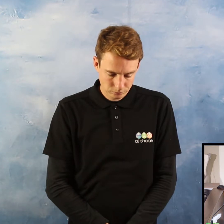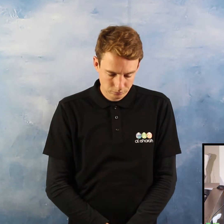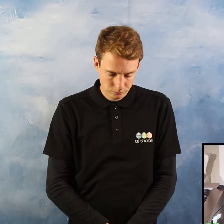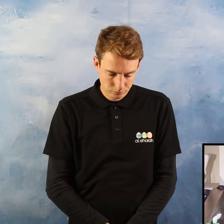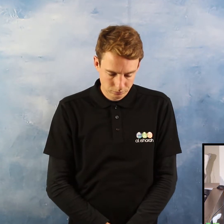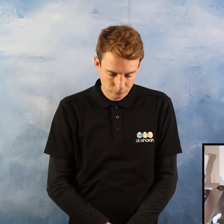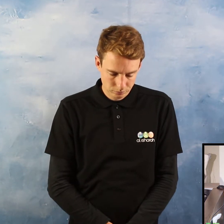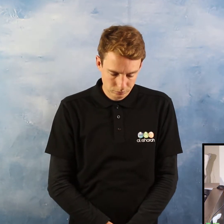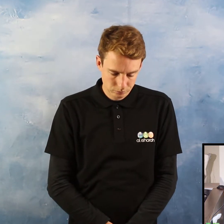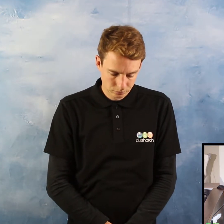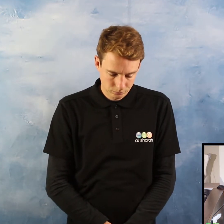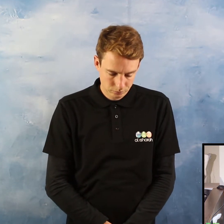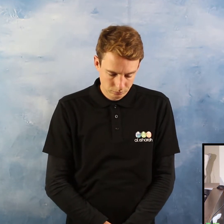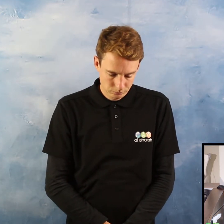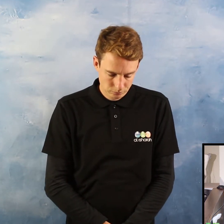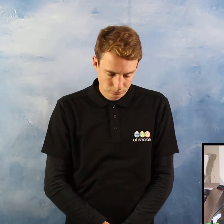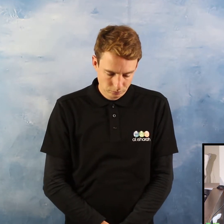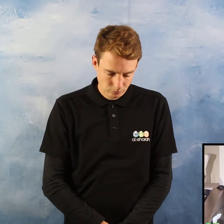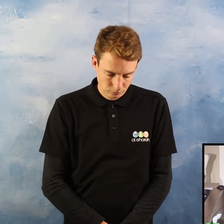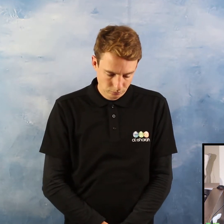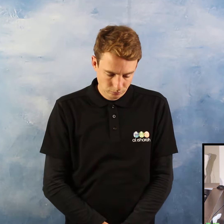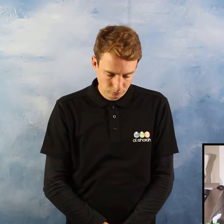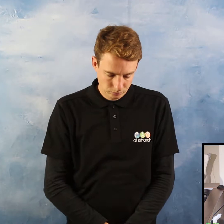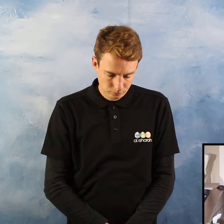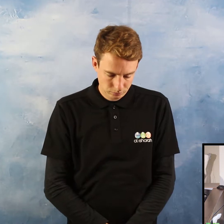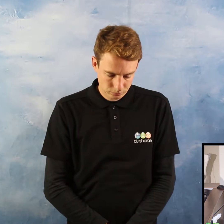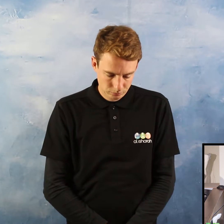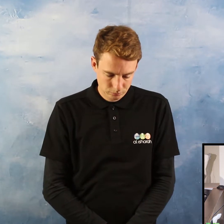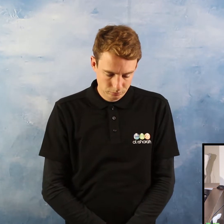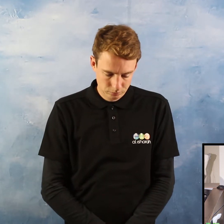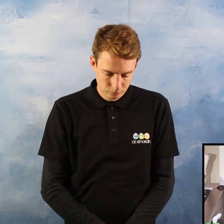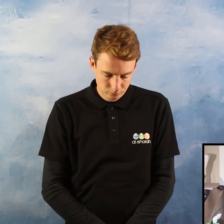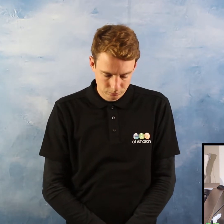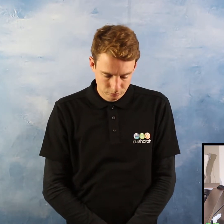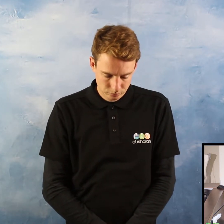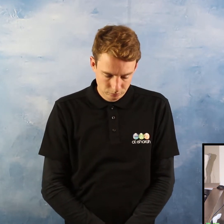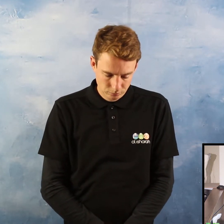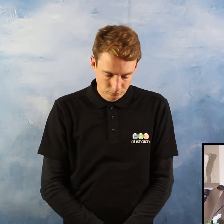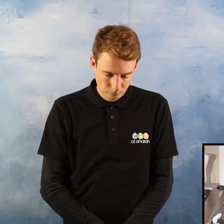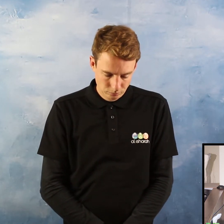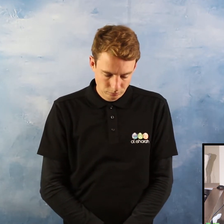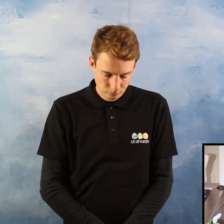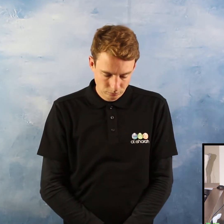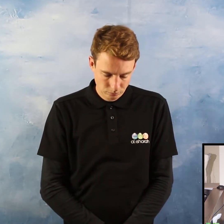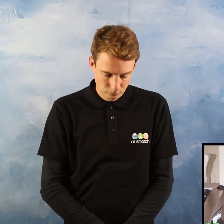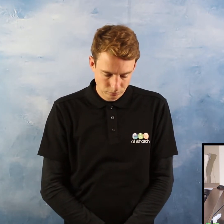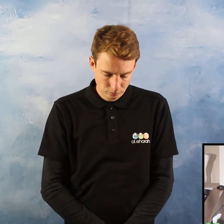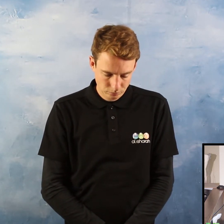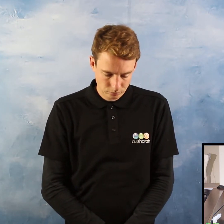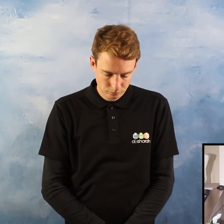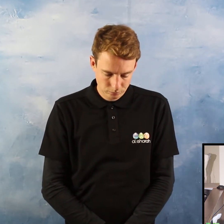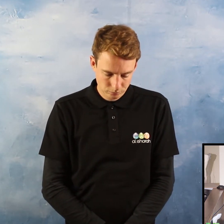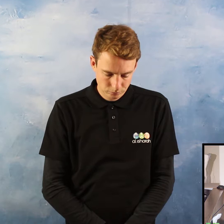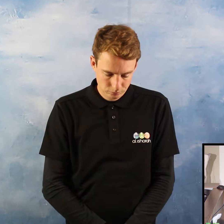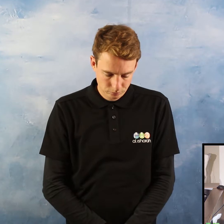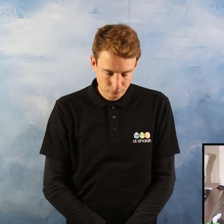الذي بنعمته تتم الصالحات والصلاة والسلام على سيد المرسلين وعلى آله وأصحابه وأتباعه إلى